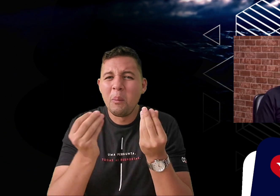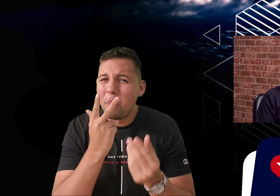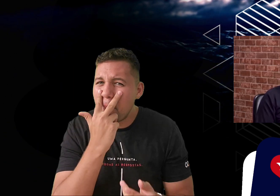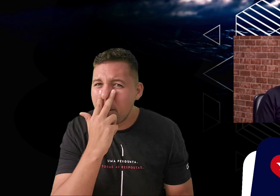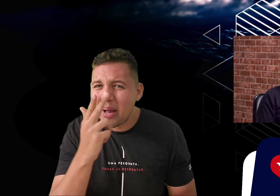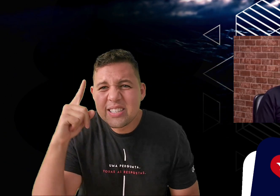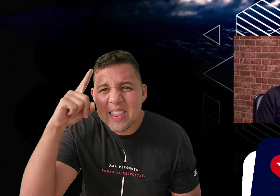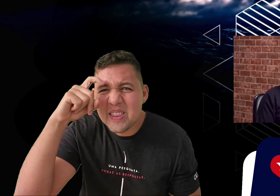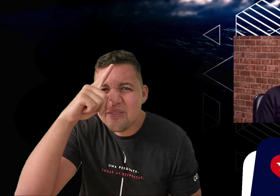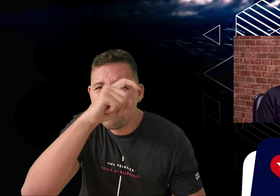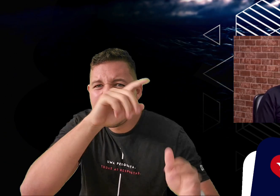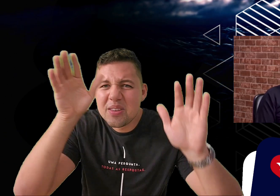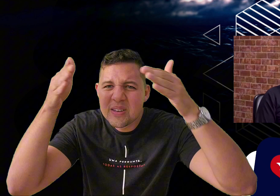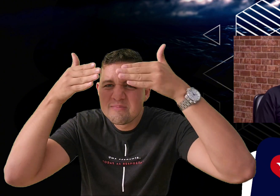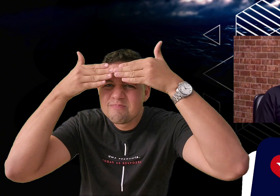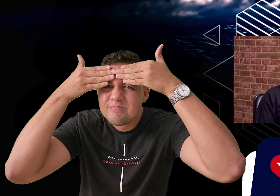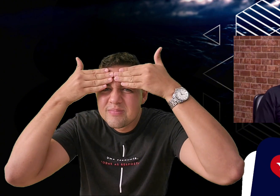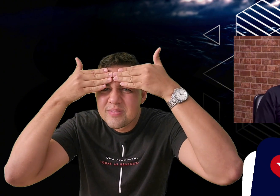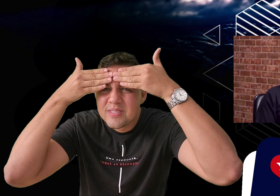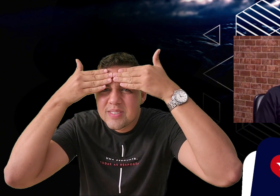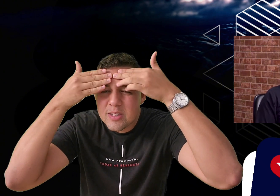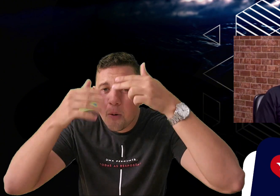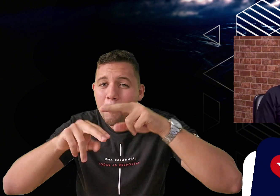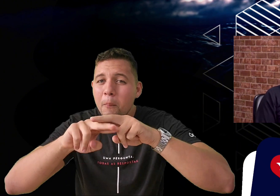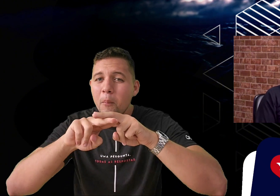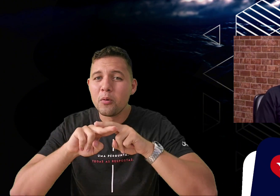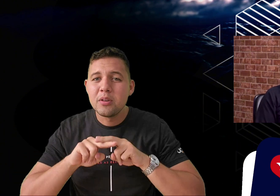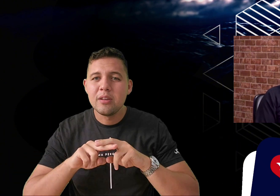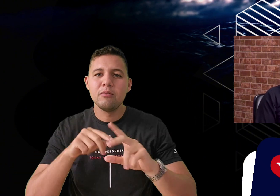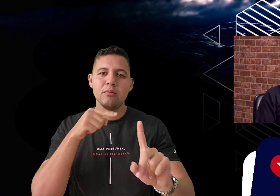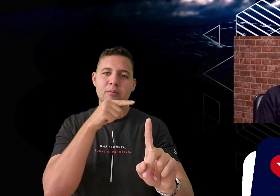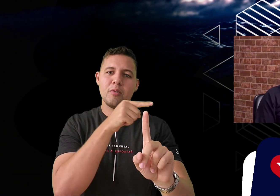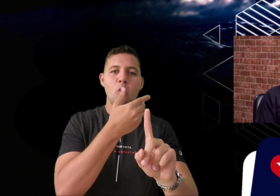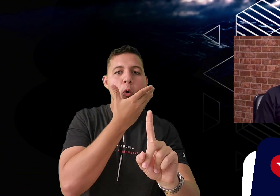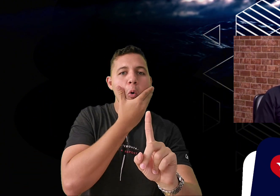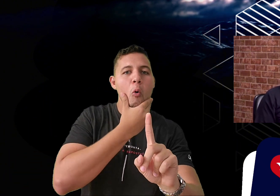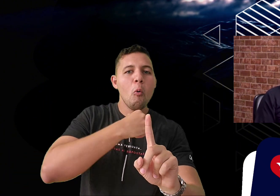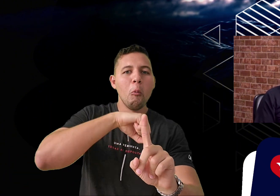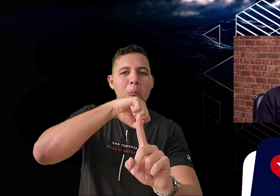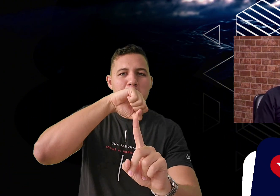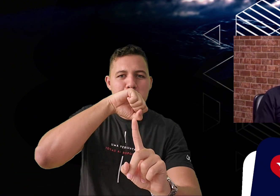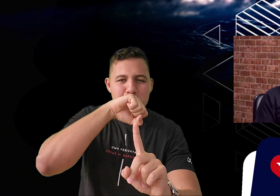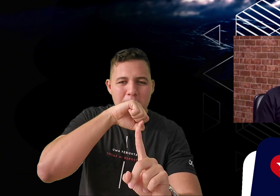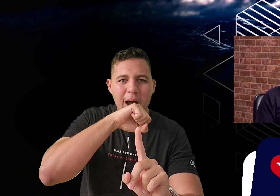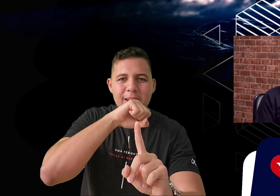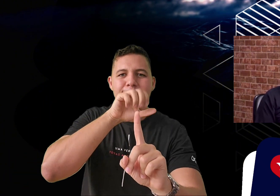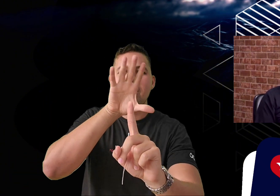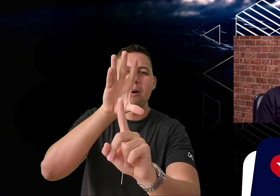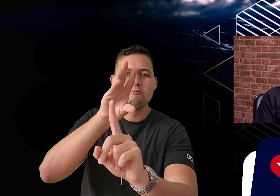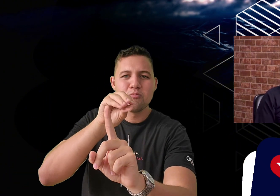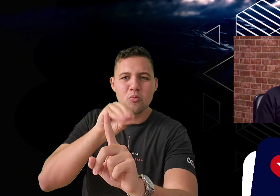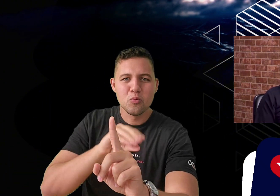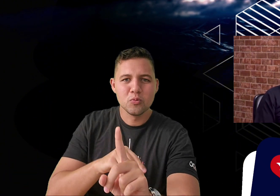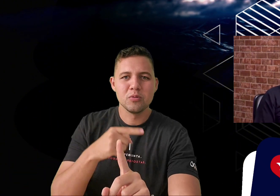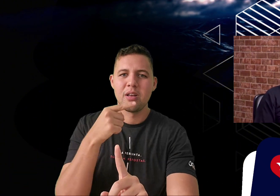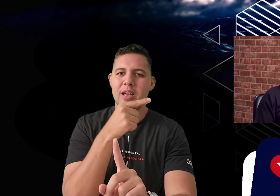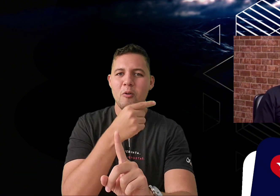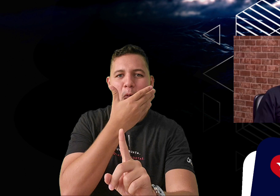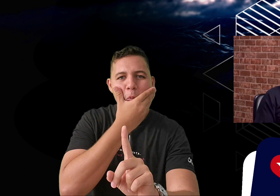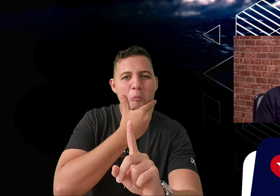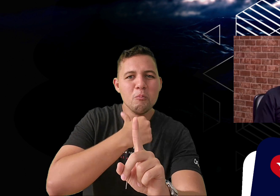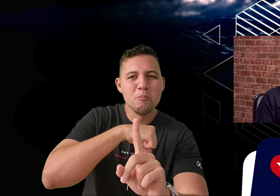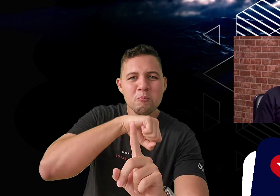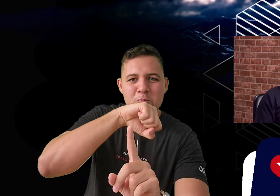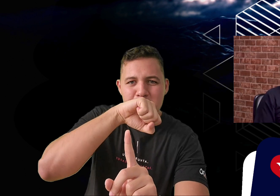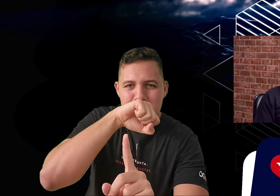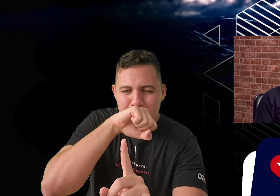apalpar. Então agora você entende por que o diabo odeia tanto a família. Por que ele